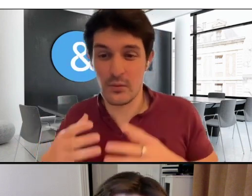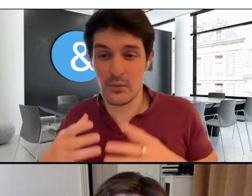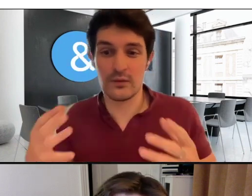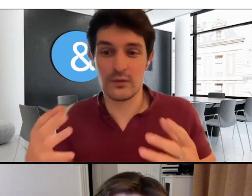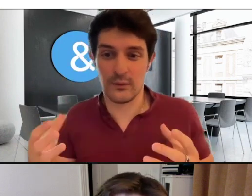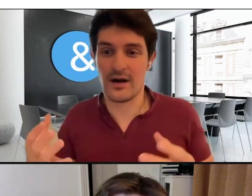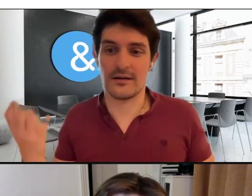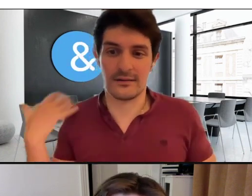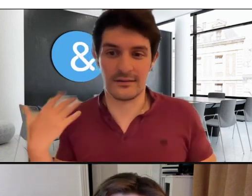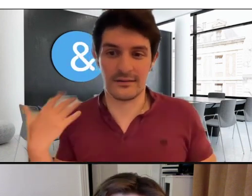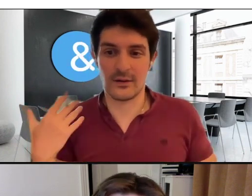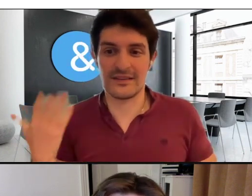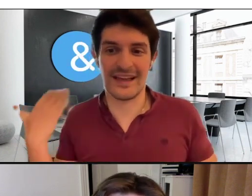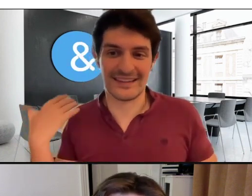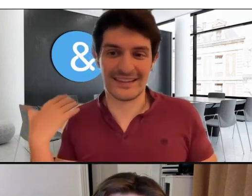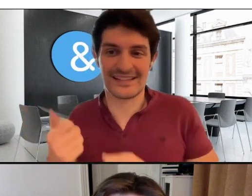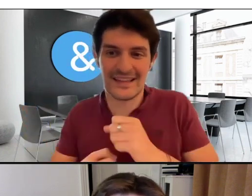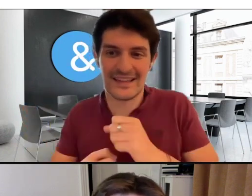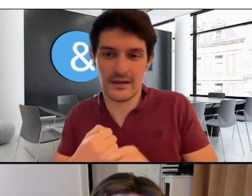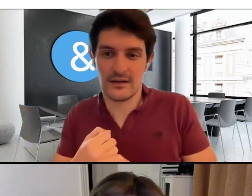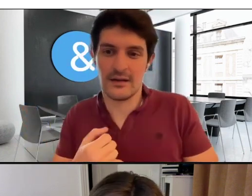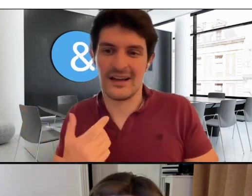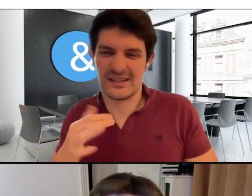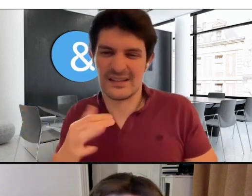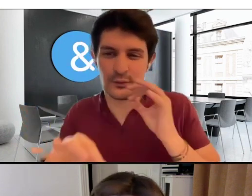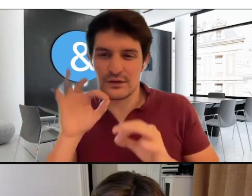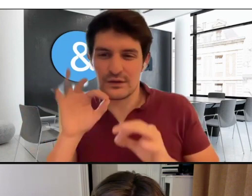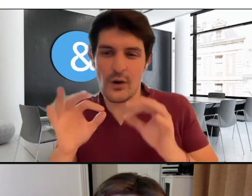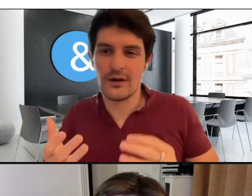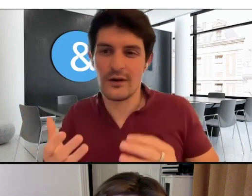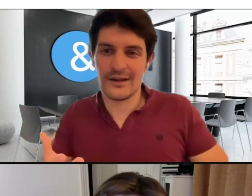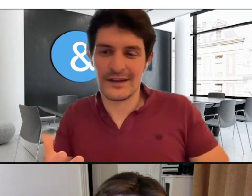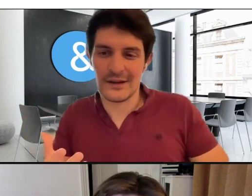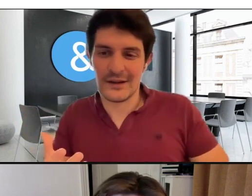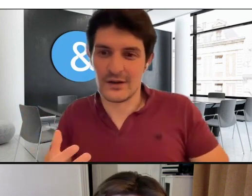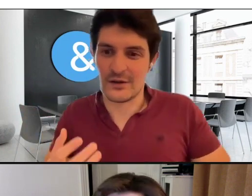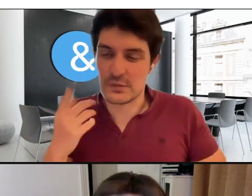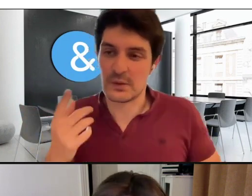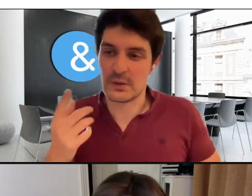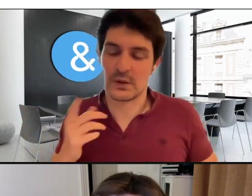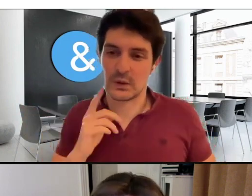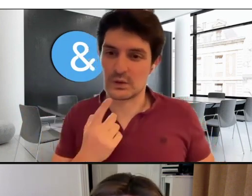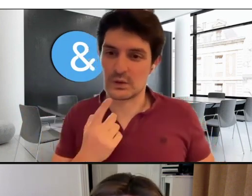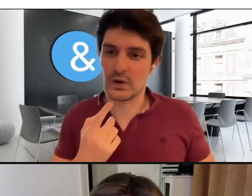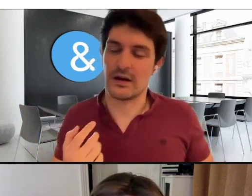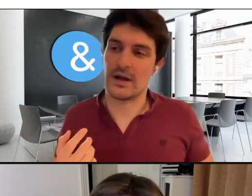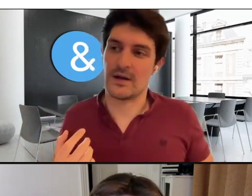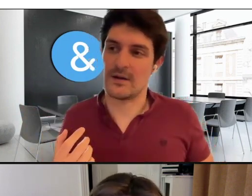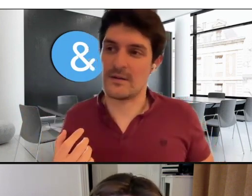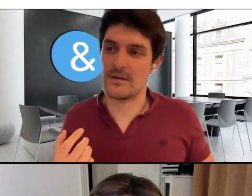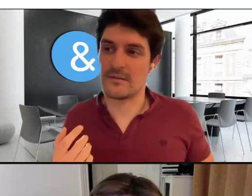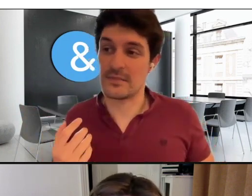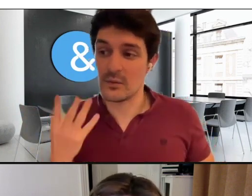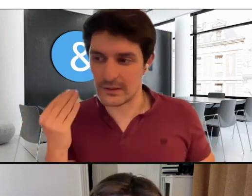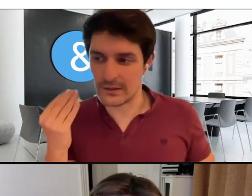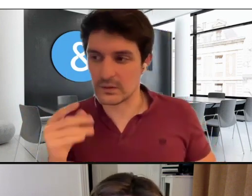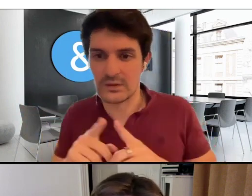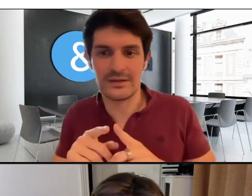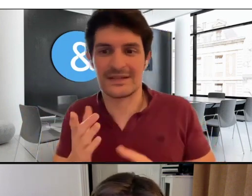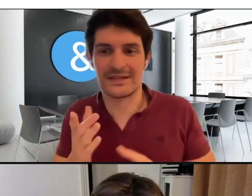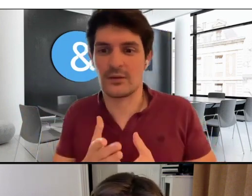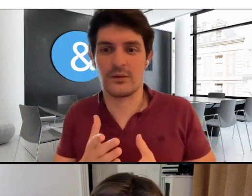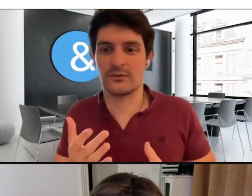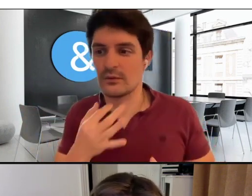de fois dans les dernières années. Et c'est frustrant, je pense, en tant que sourd, malentendant aussi, parce